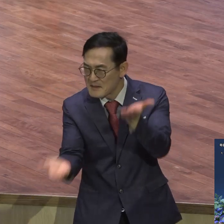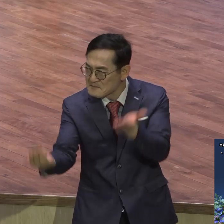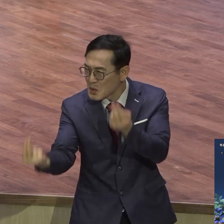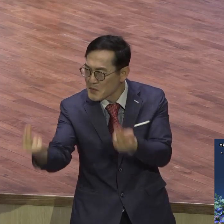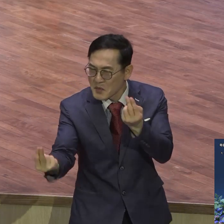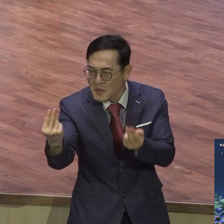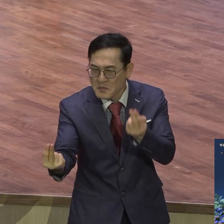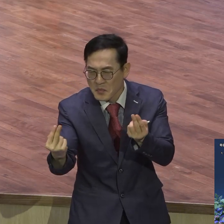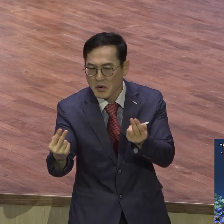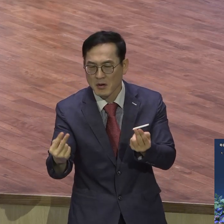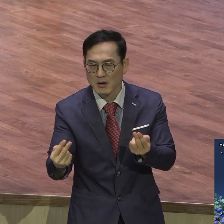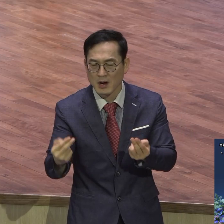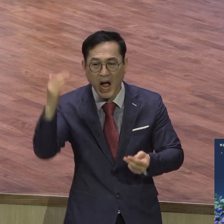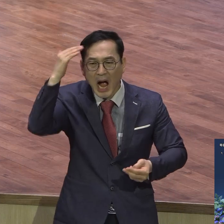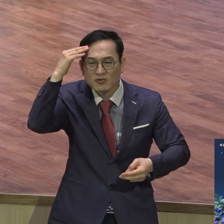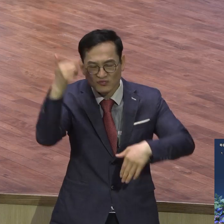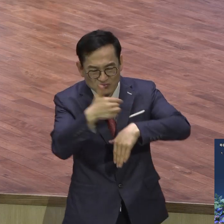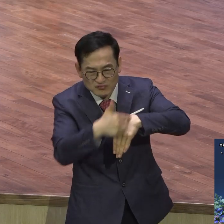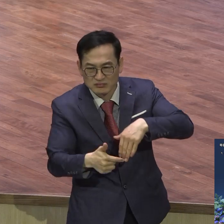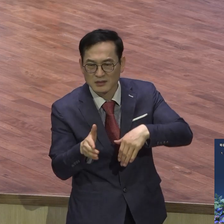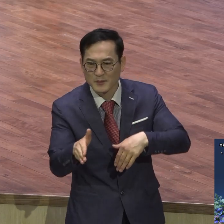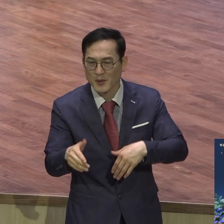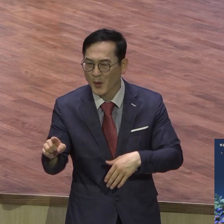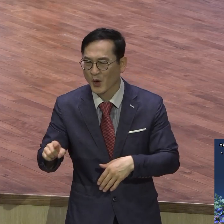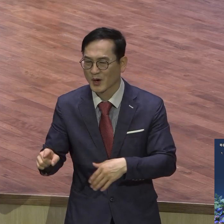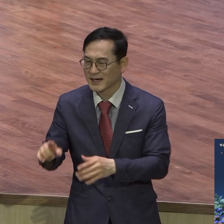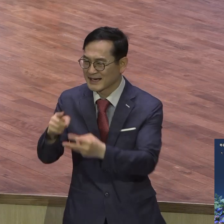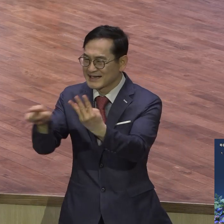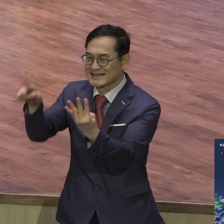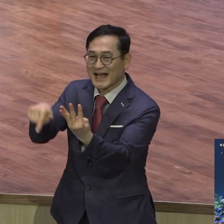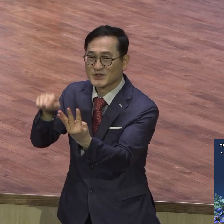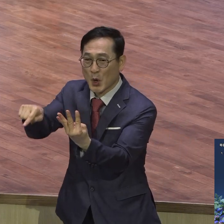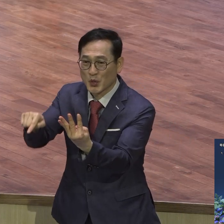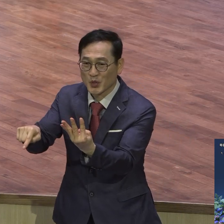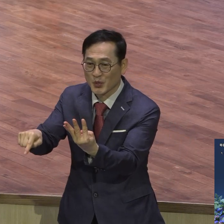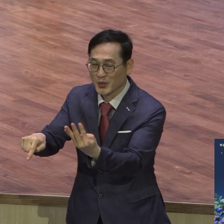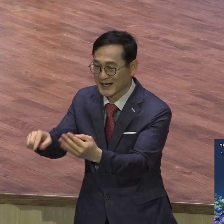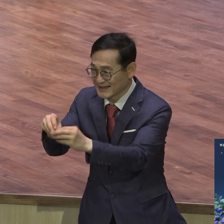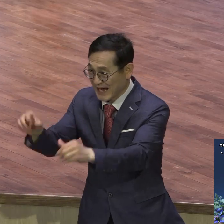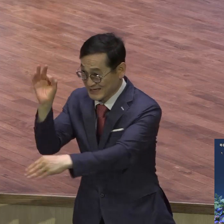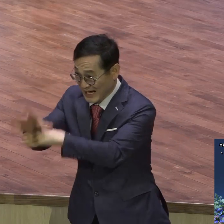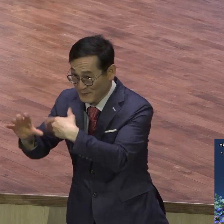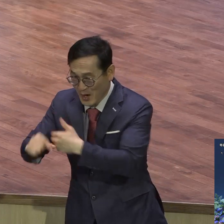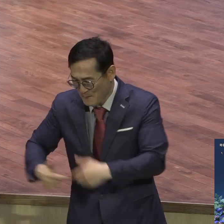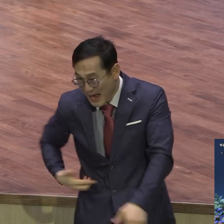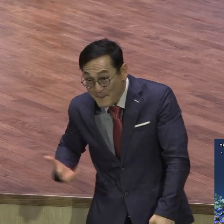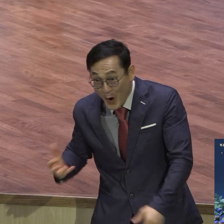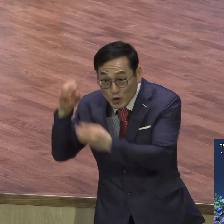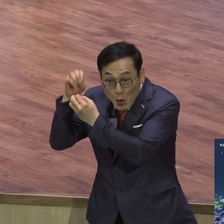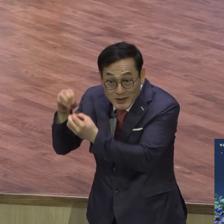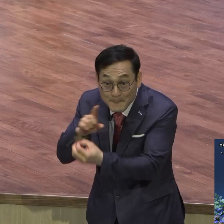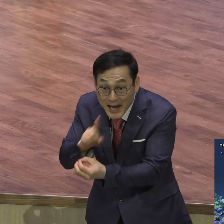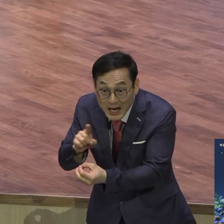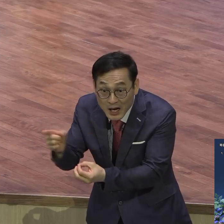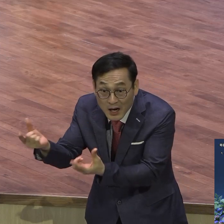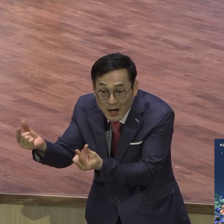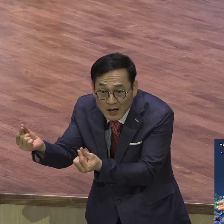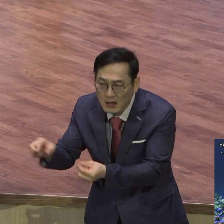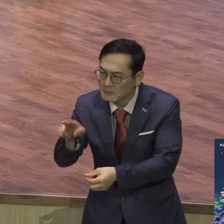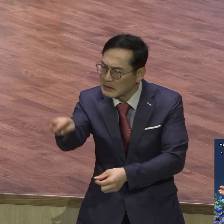거의 다 식이 질투입니다 사촌이 논을 사면 배가 아파요 우리나라만 있는 이런 속담이에요